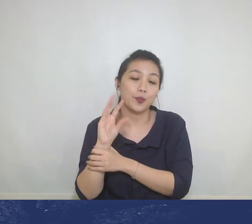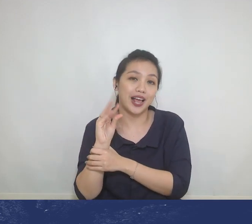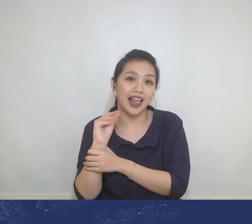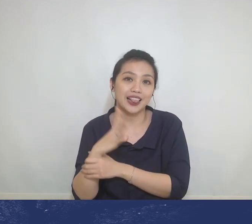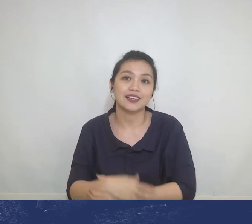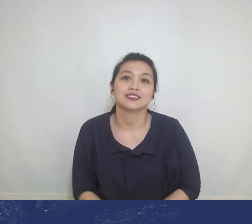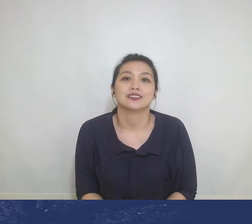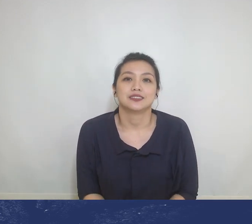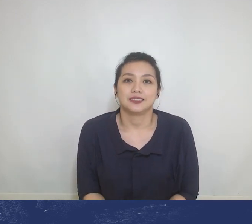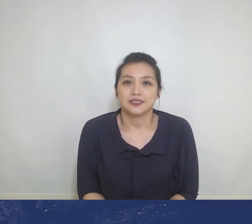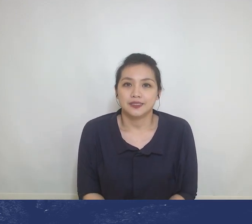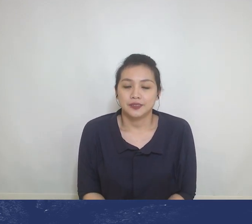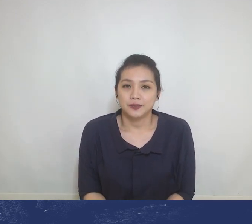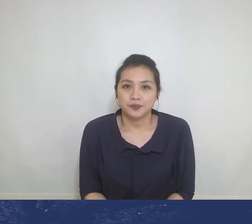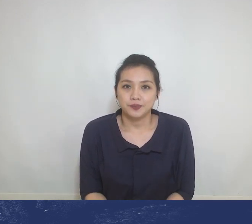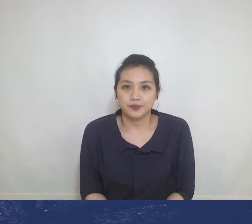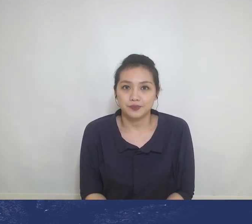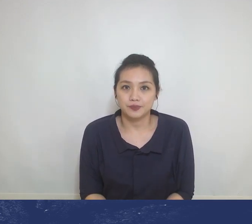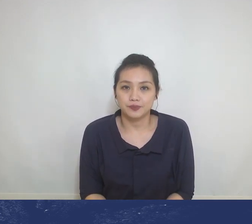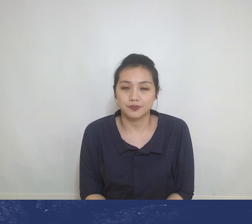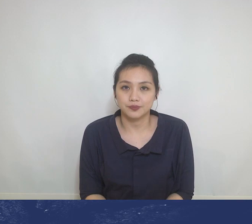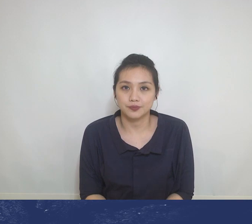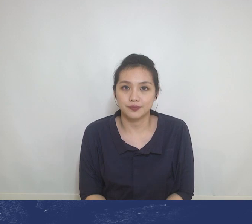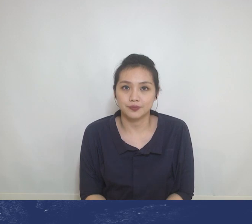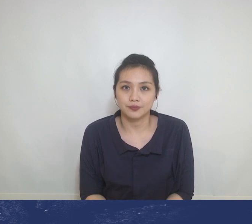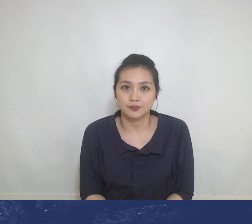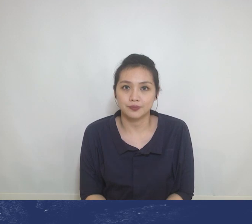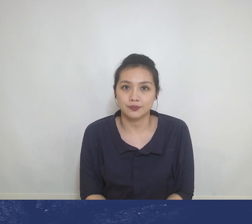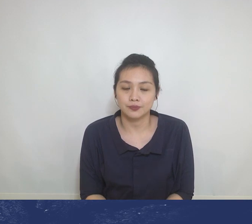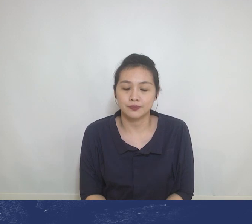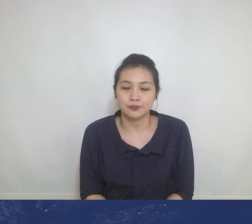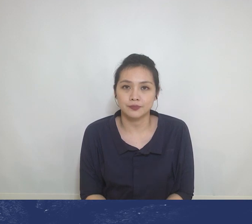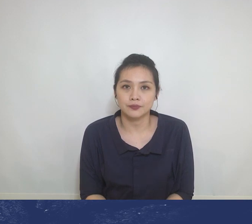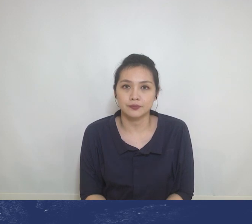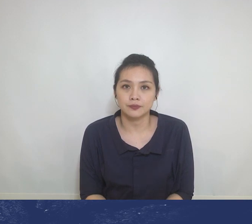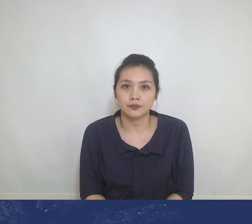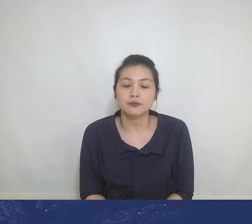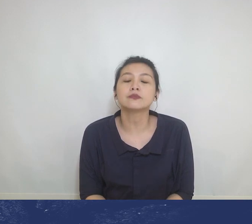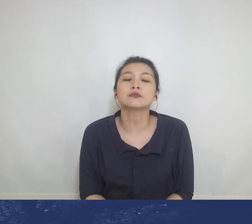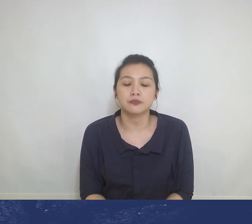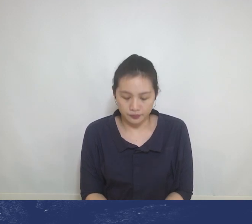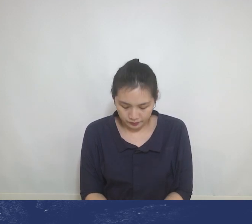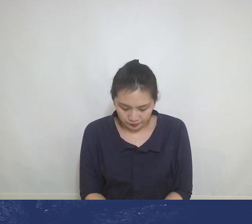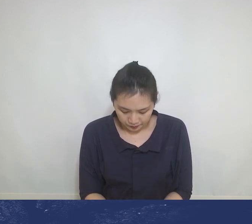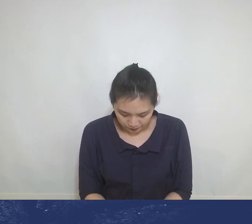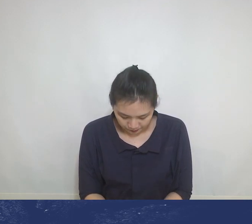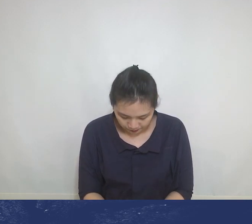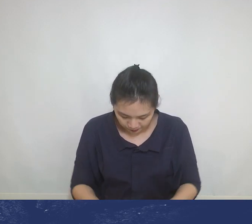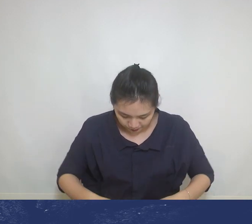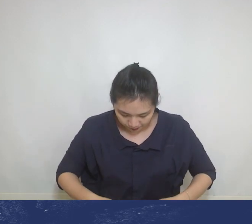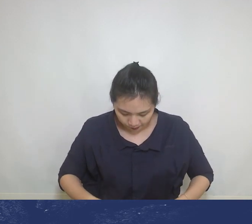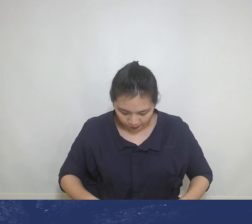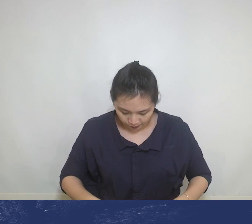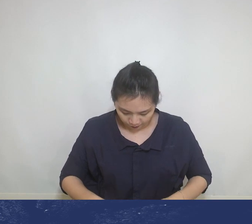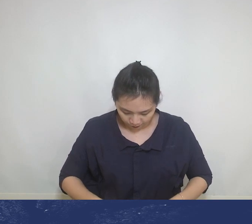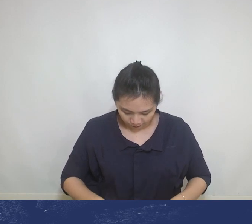kita lanjut yang tadi ya, Kejadian 28 ayat yang 16, dibilang begini, ketika Yakub bangun dari tidurnya, berkatalah ia, sesungguhnya Tuhan ada di tempat ini